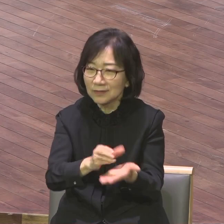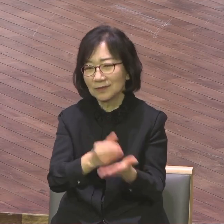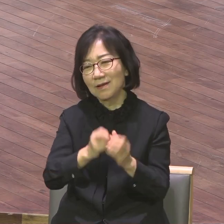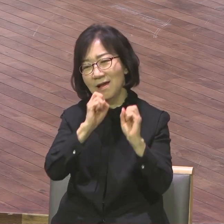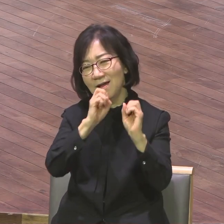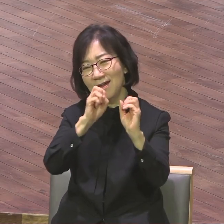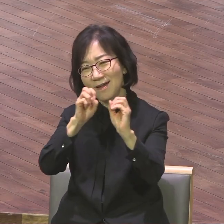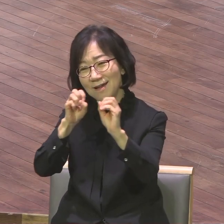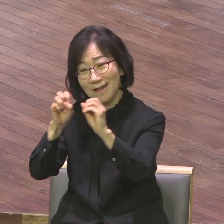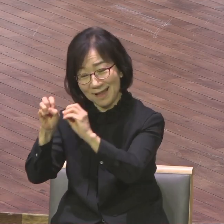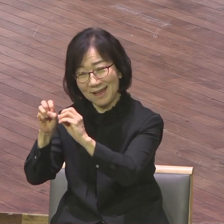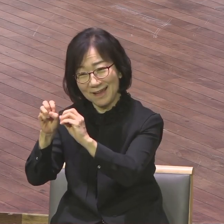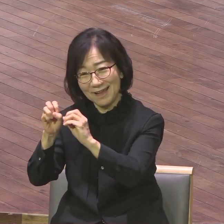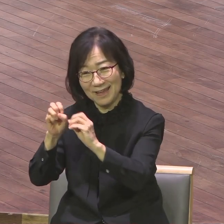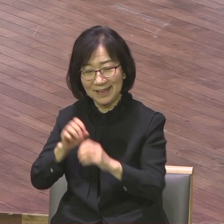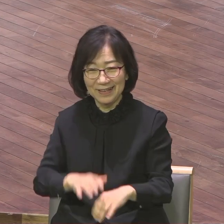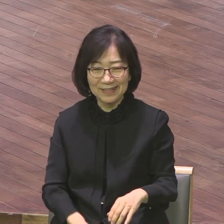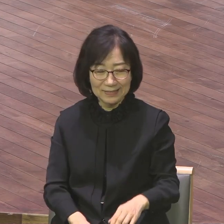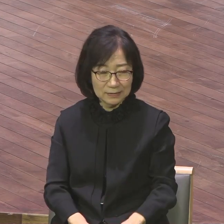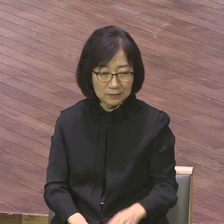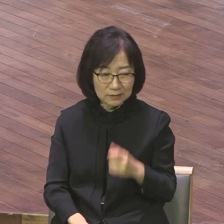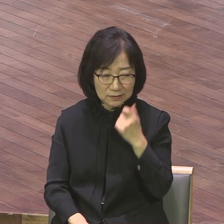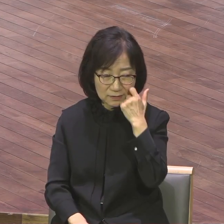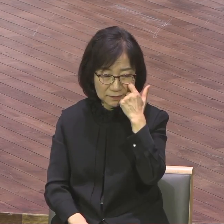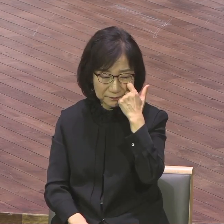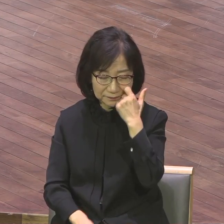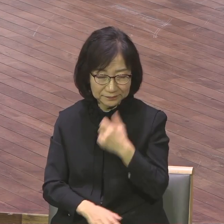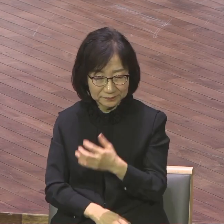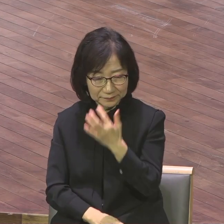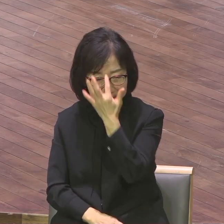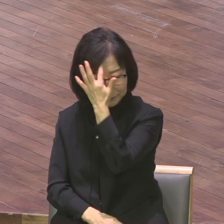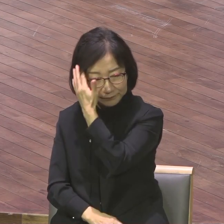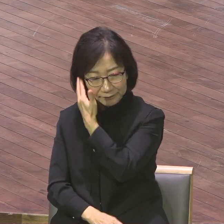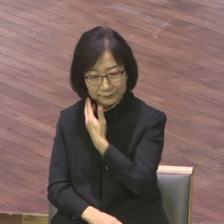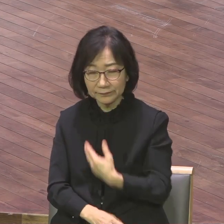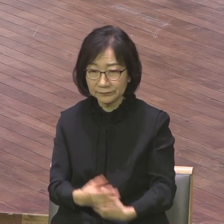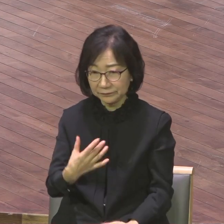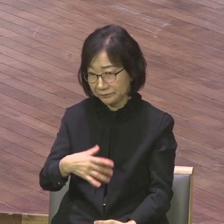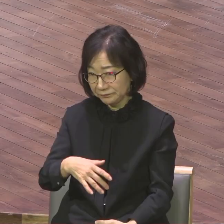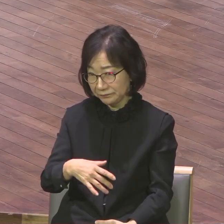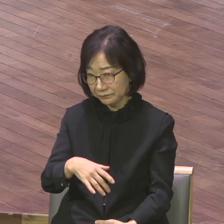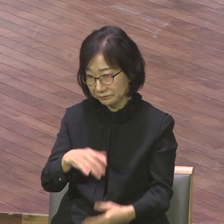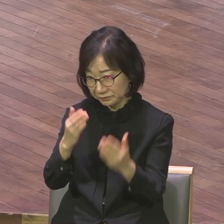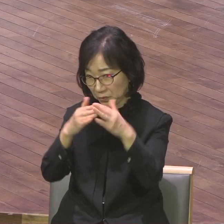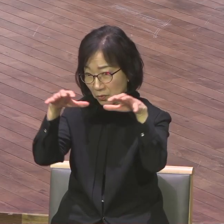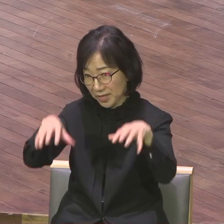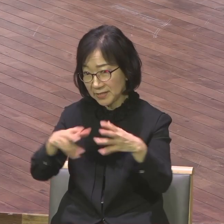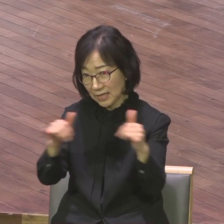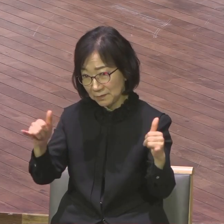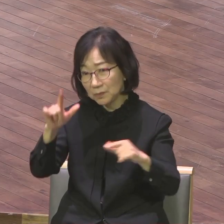사마리아 여자의 아주 단순한 외침에 동네 사람들의 반응은 놀랍습니다.